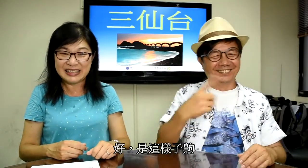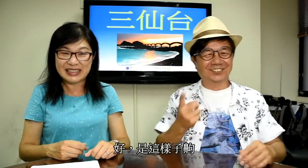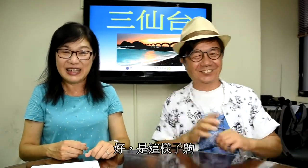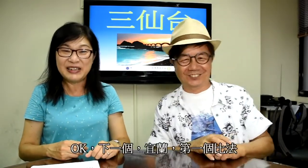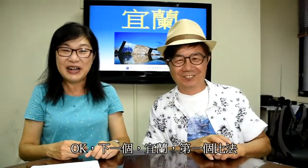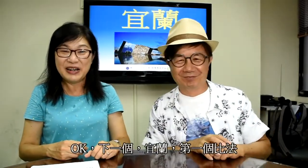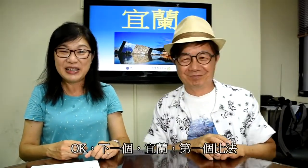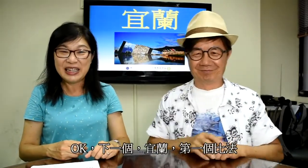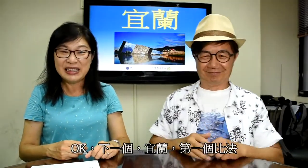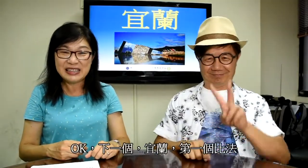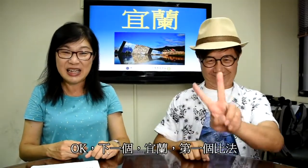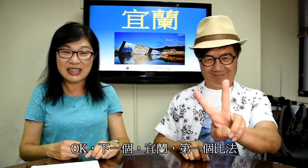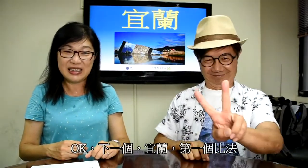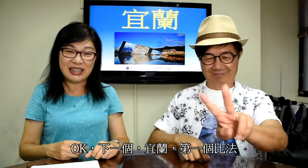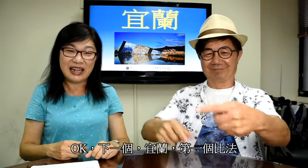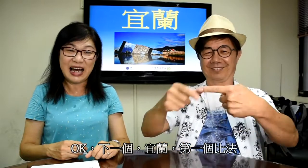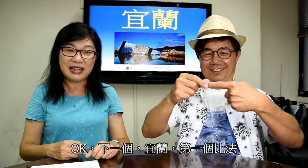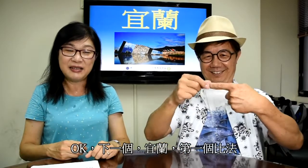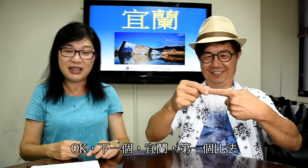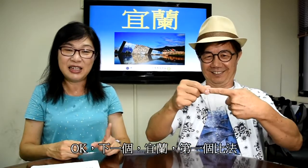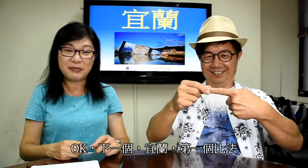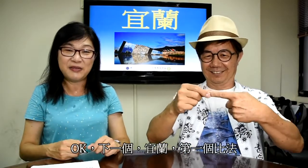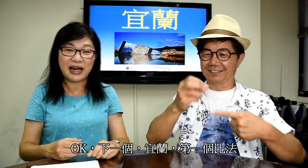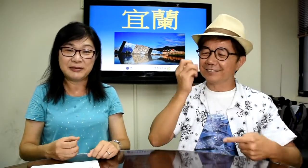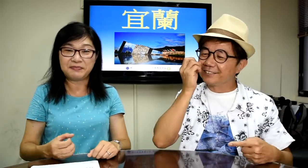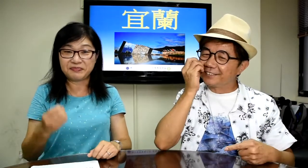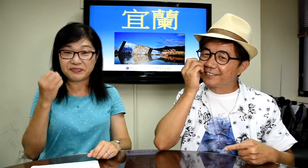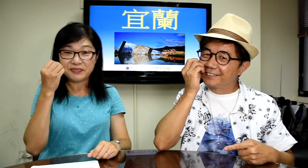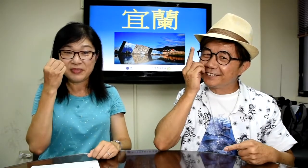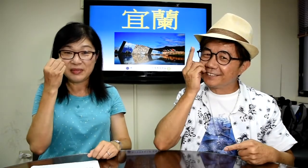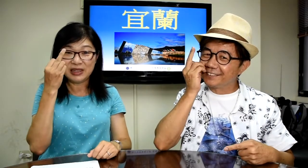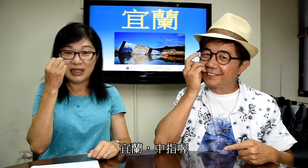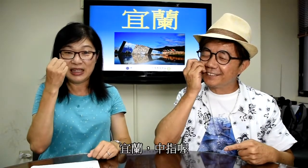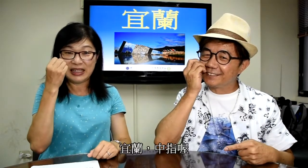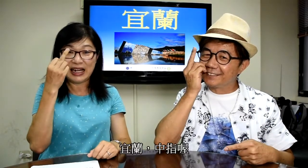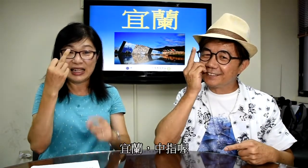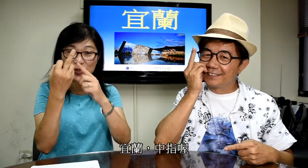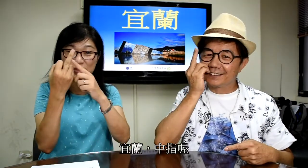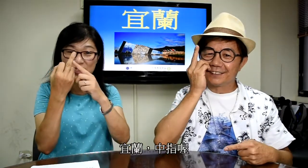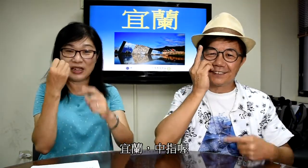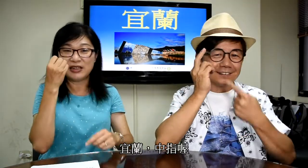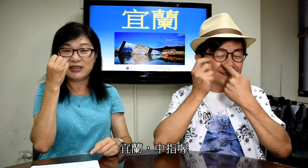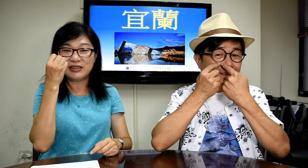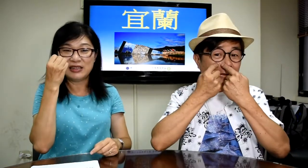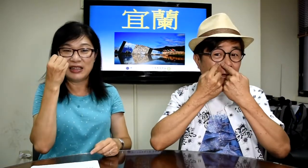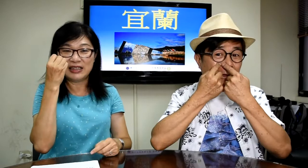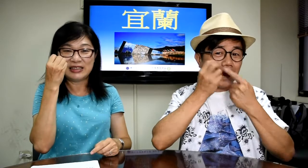啊、哦、，OK， 下一个宜兰，第一个笔法，宜兰中指哦，